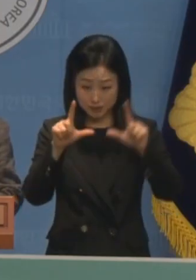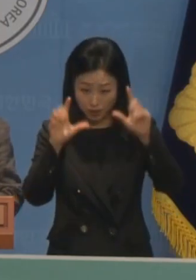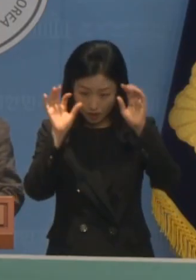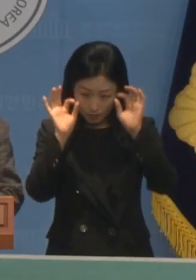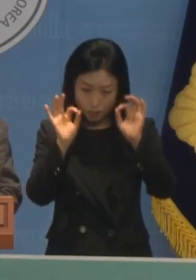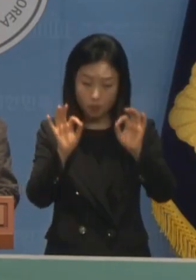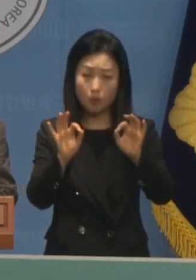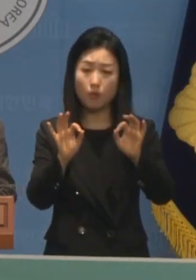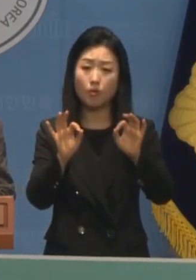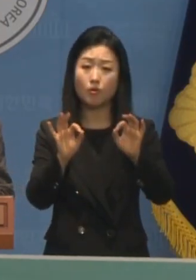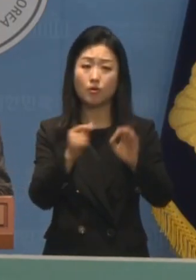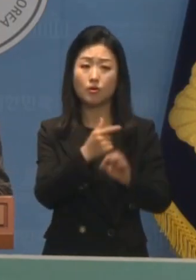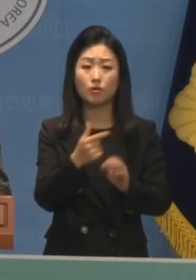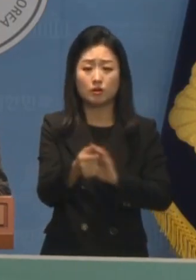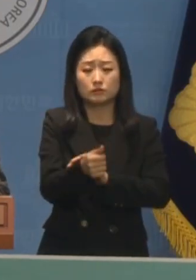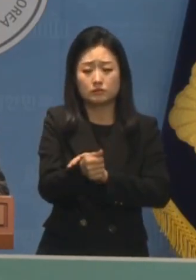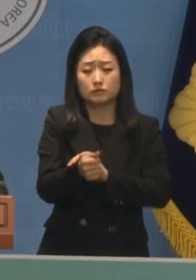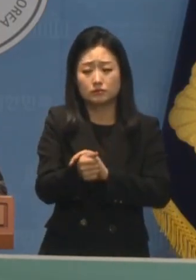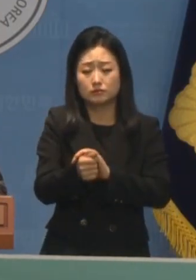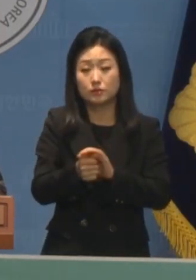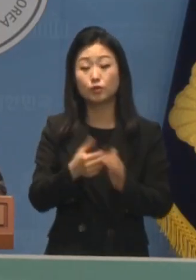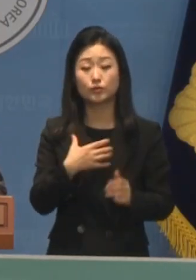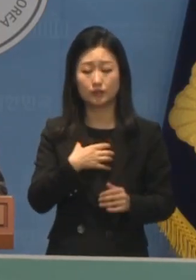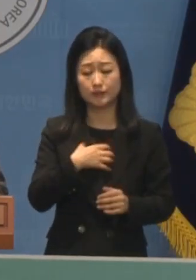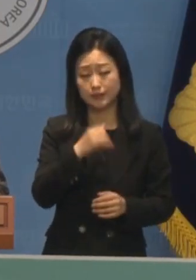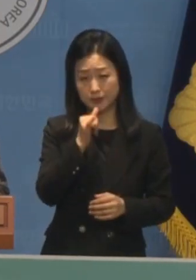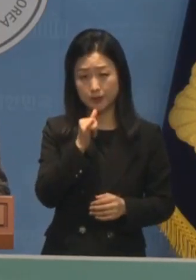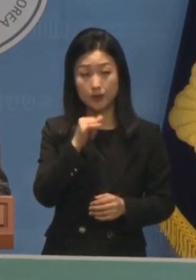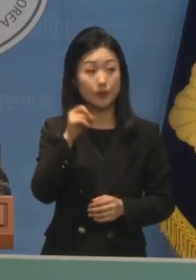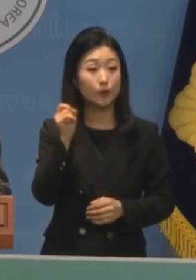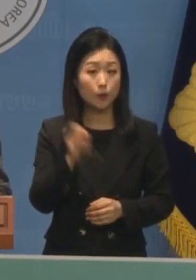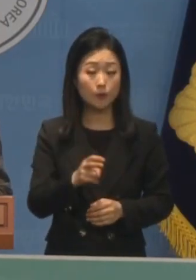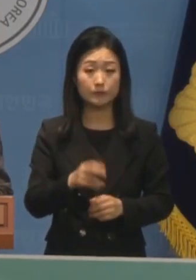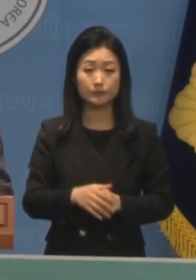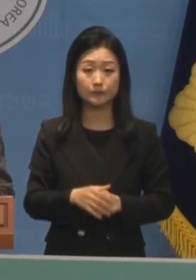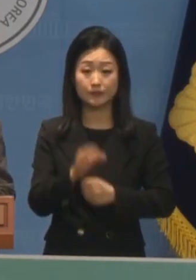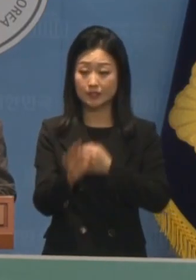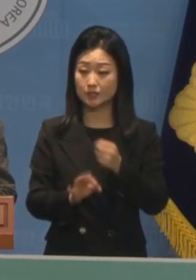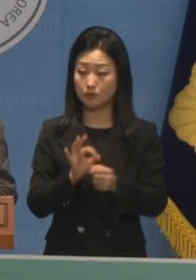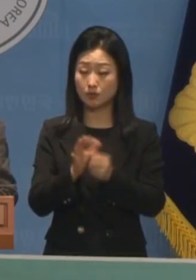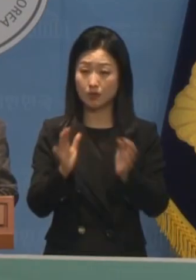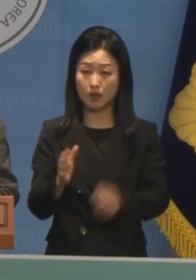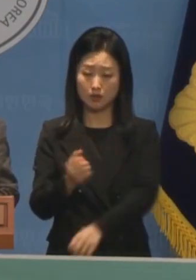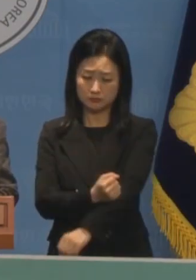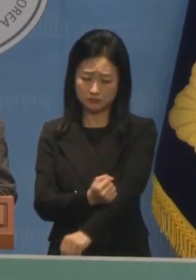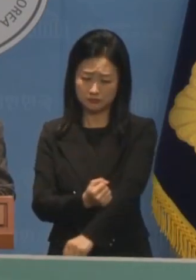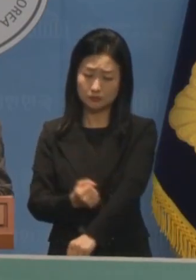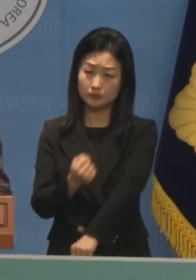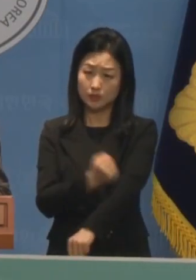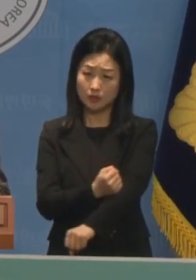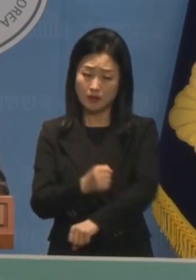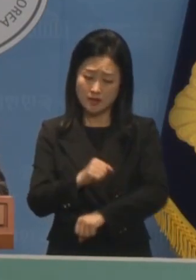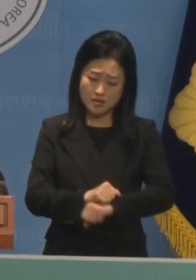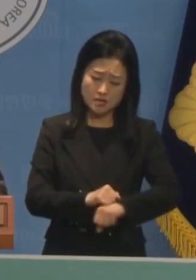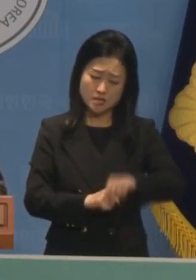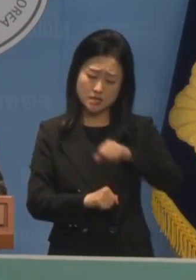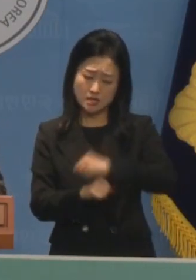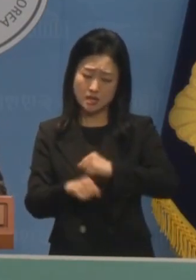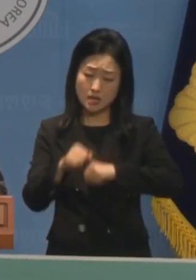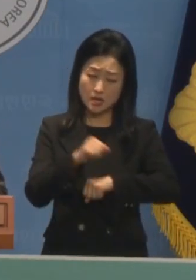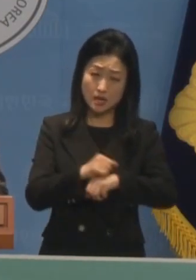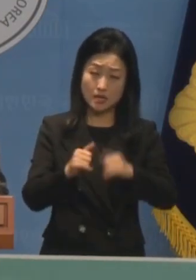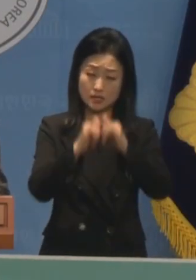위축이 매우 심각합니다. 뿐만 아니라 10여 년간 공들여 구축해온 사회적